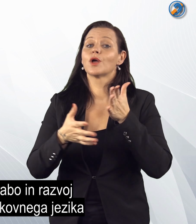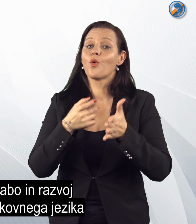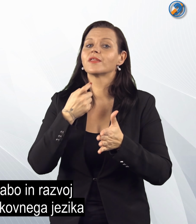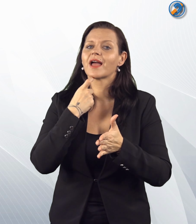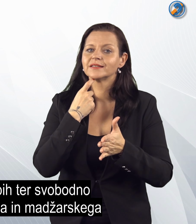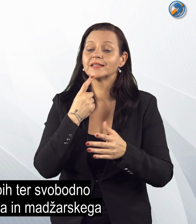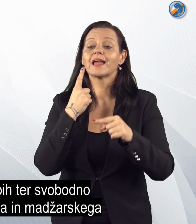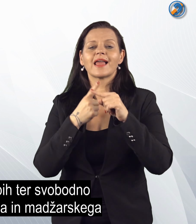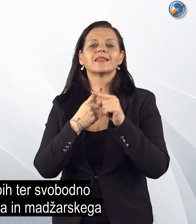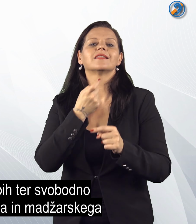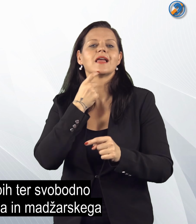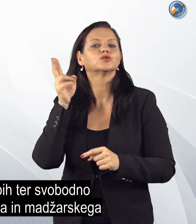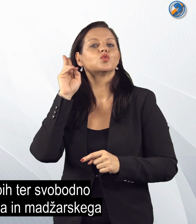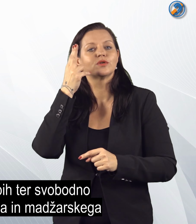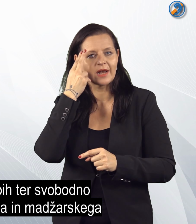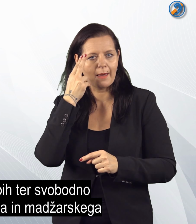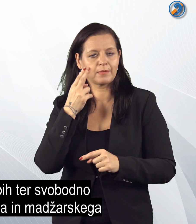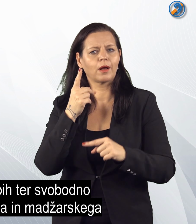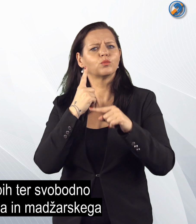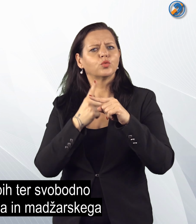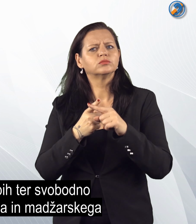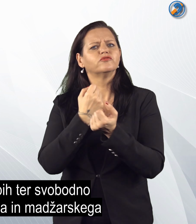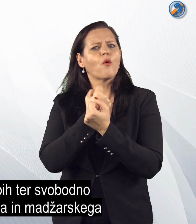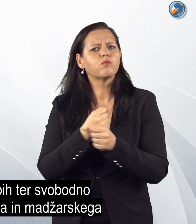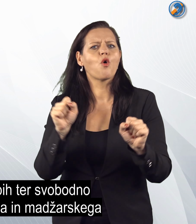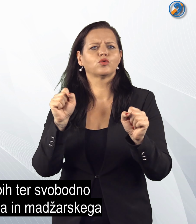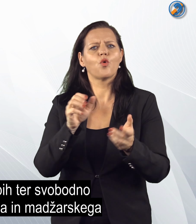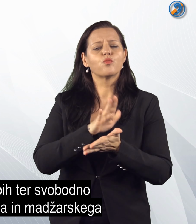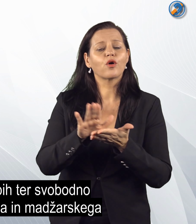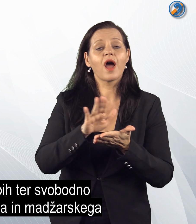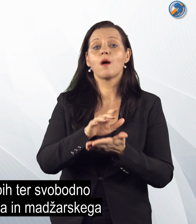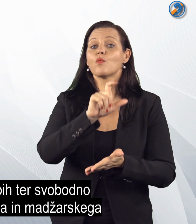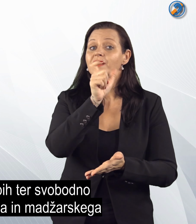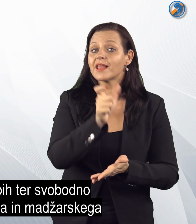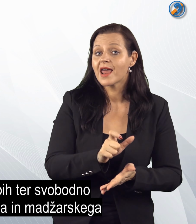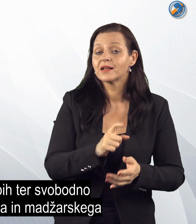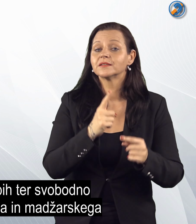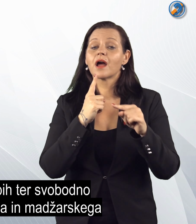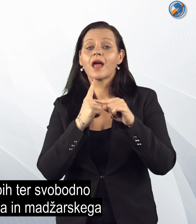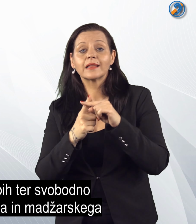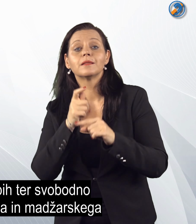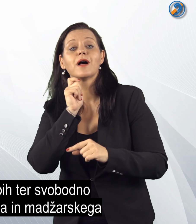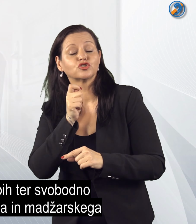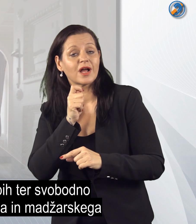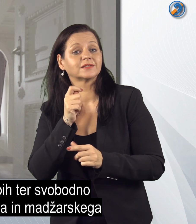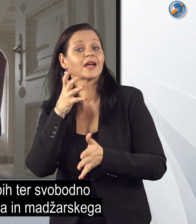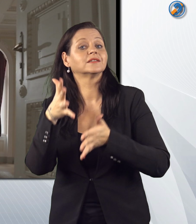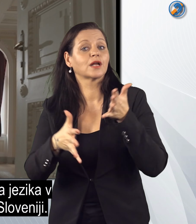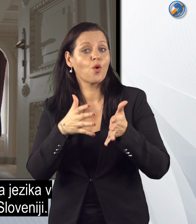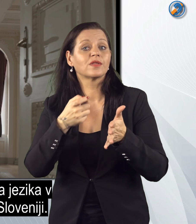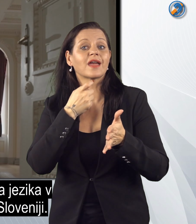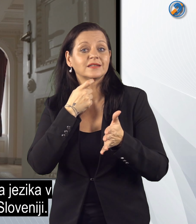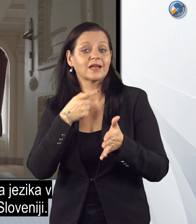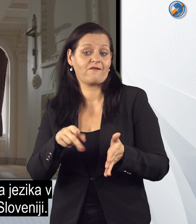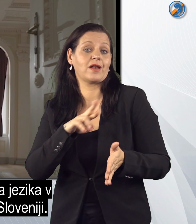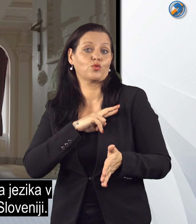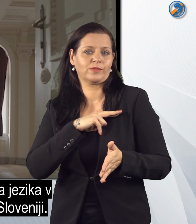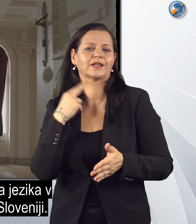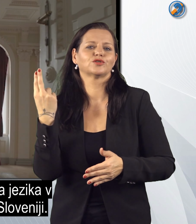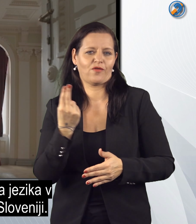in jezika gluhoslepih ter svobodno uporabo italijanskega in madžarskega znakovnega jezika v Republiki